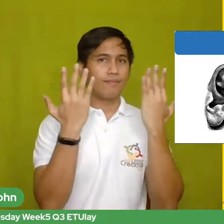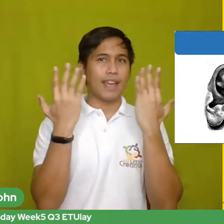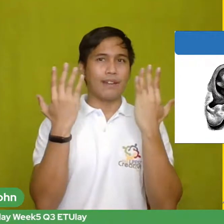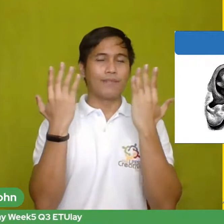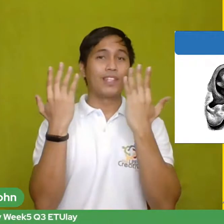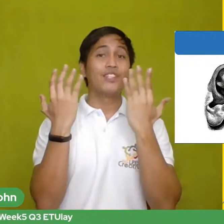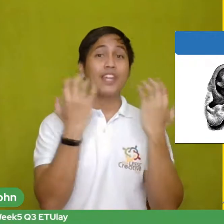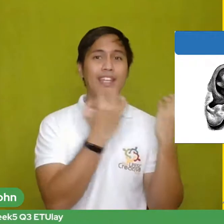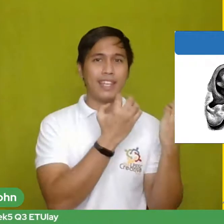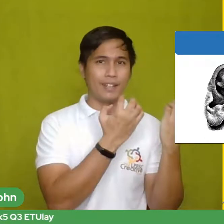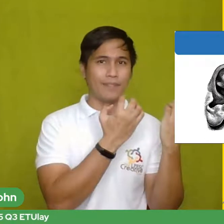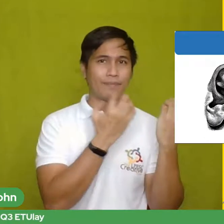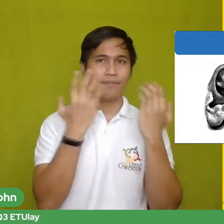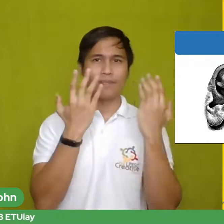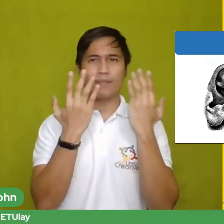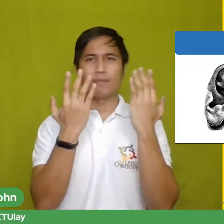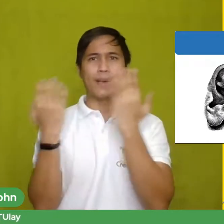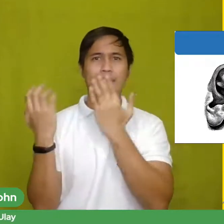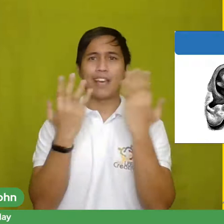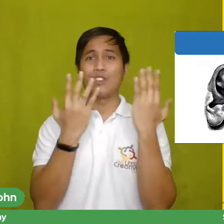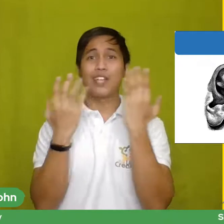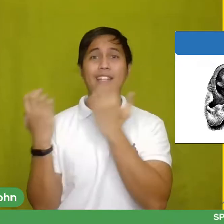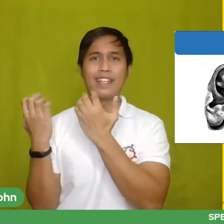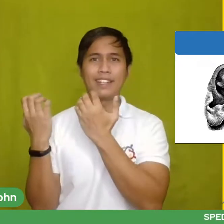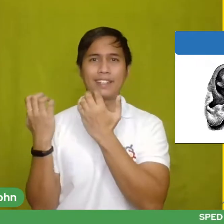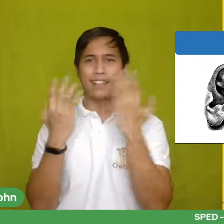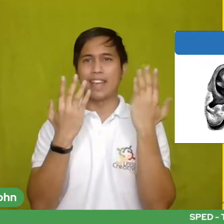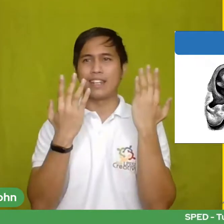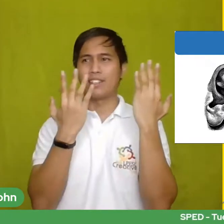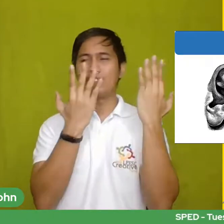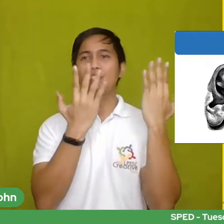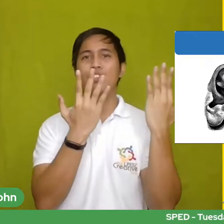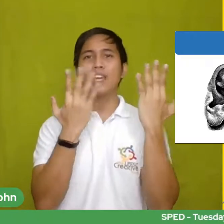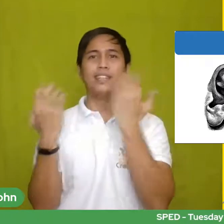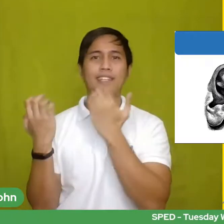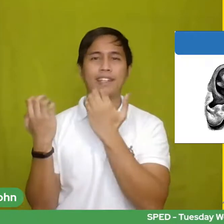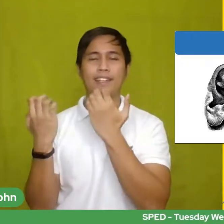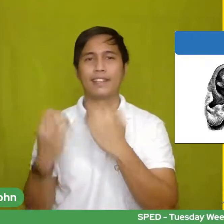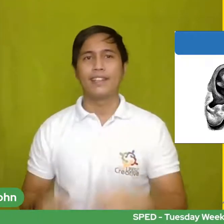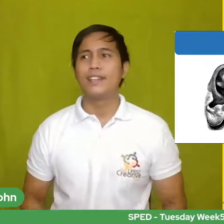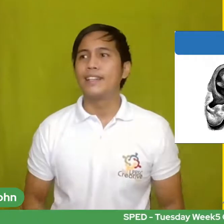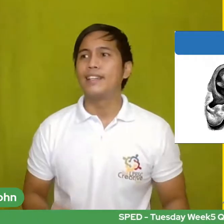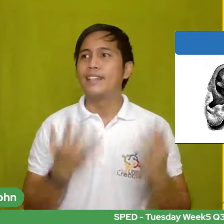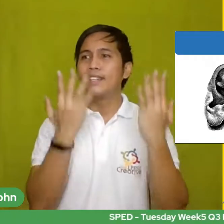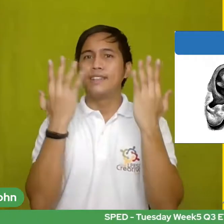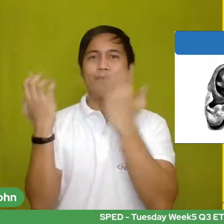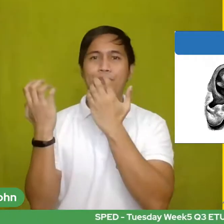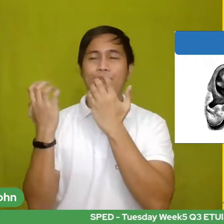Yan. Shading. Wait na tayo. Shading. Yan. Shading.